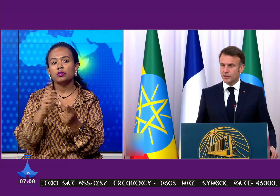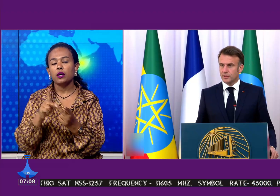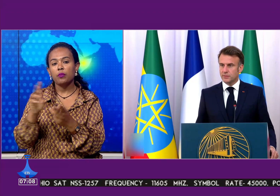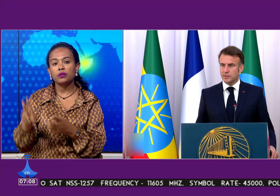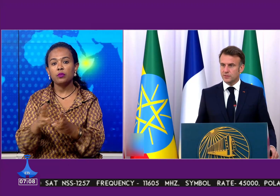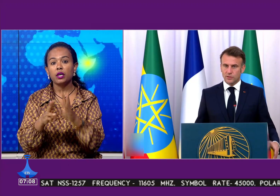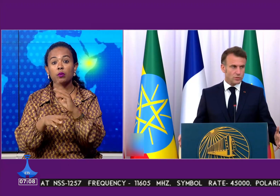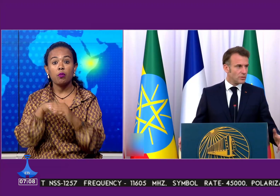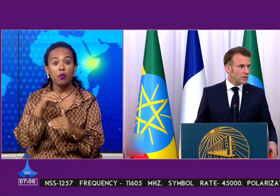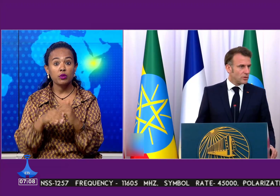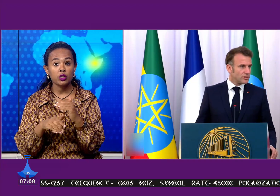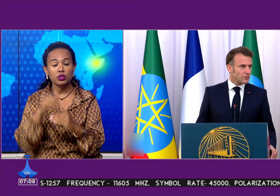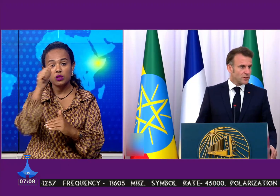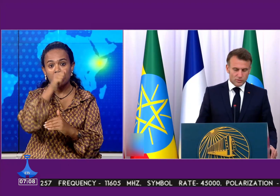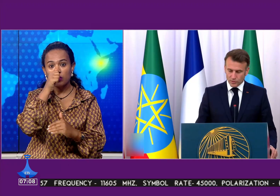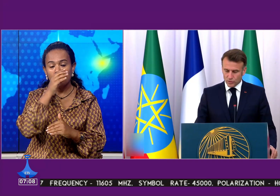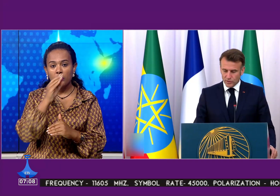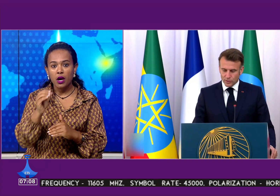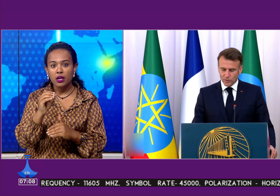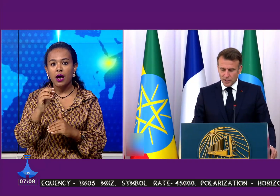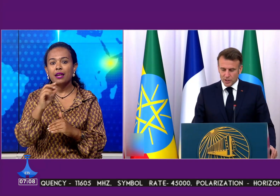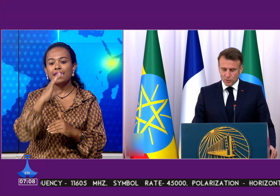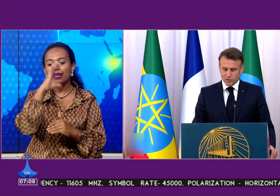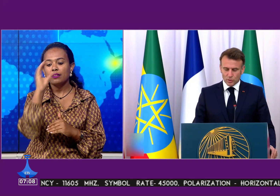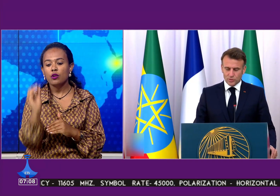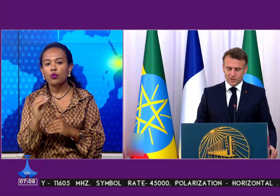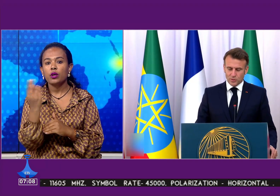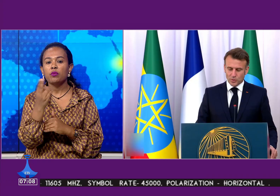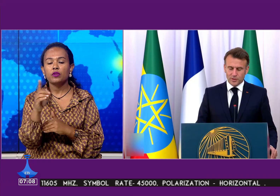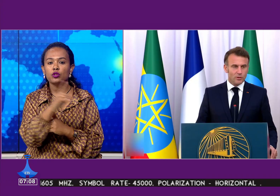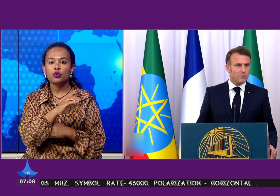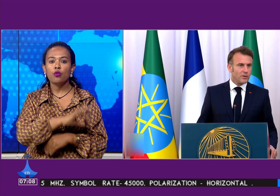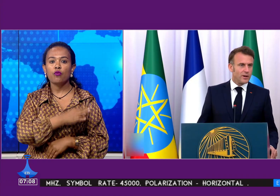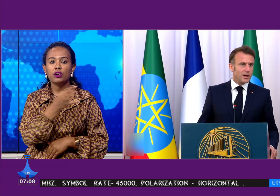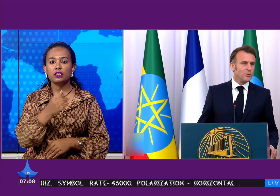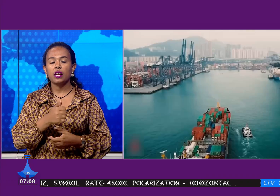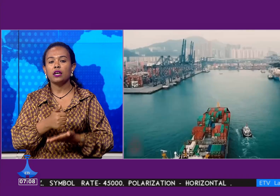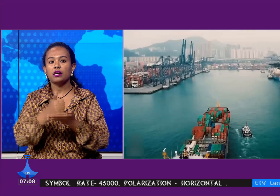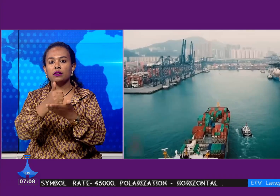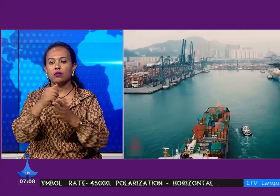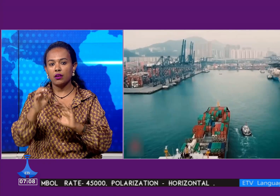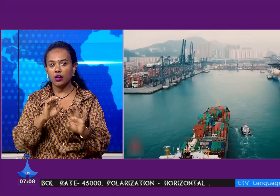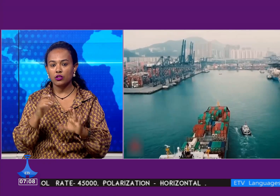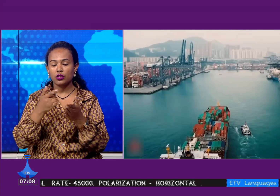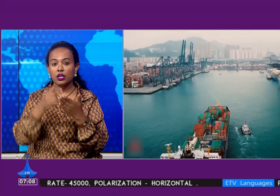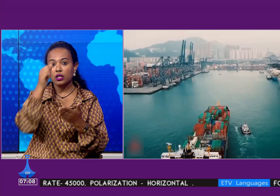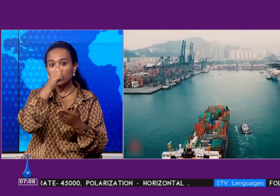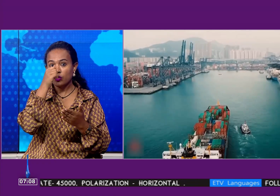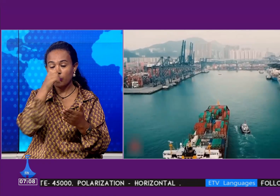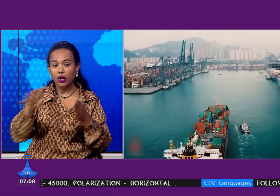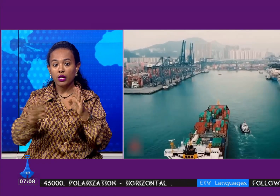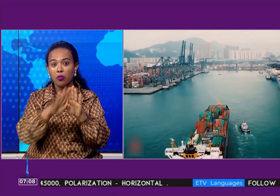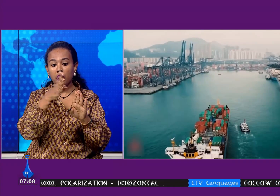መንገድ በማመቻቸት ለኢትዮጵያና ለቀጠናው የሚበጅ እንዲሆን ፈረንሳይ እገዛ ታደርጋለች። ይህን የኢትዮጵያን የባህር